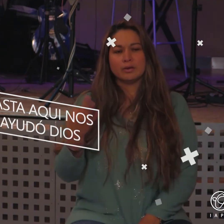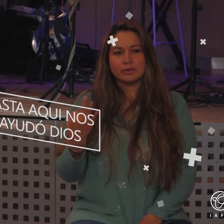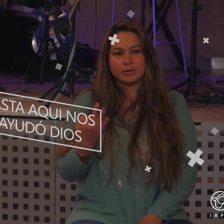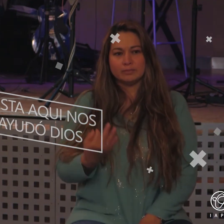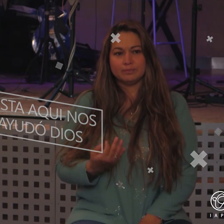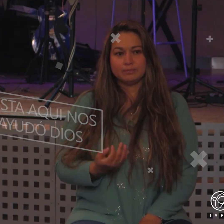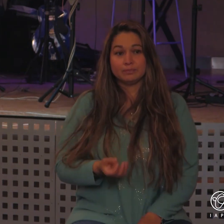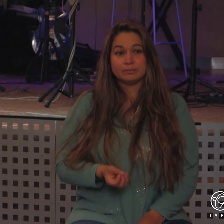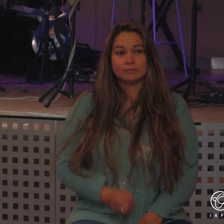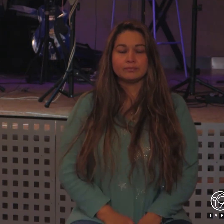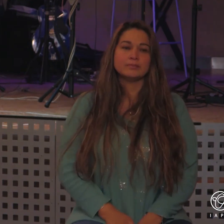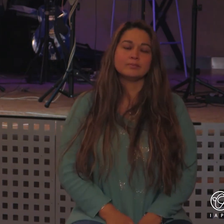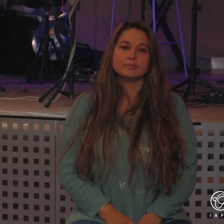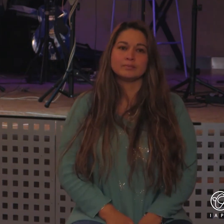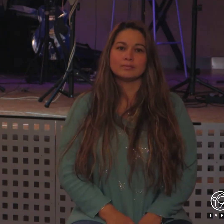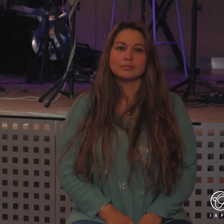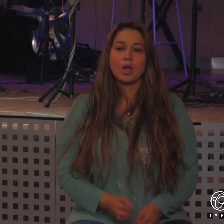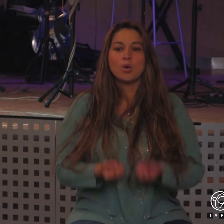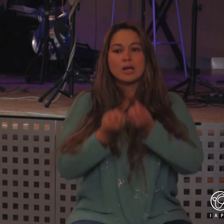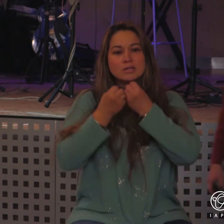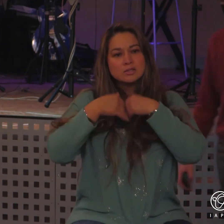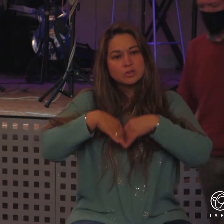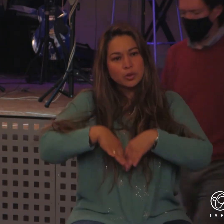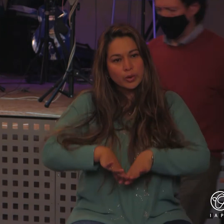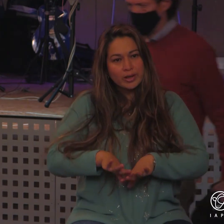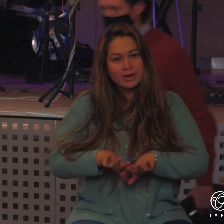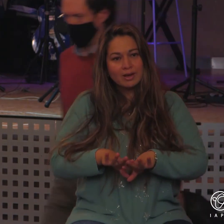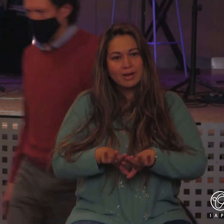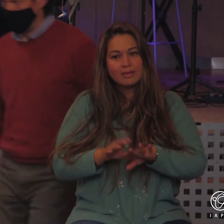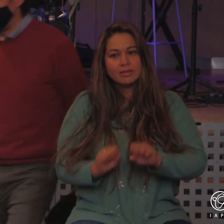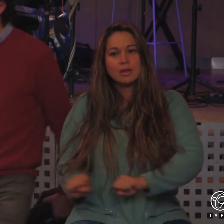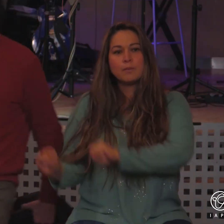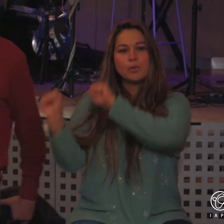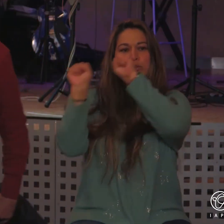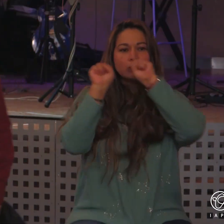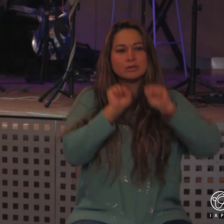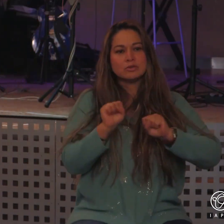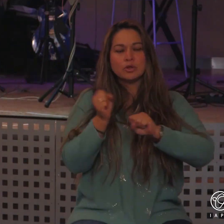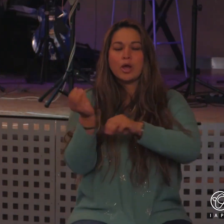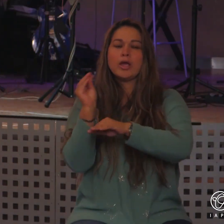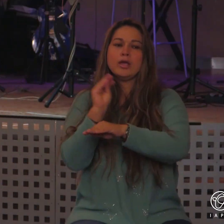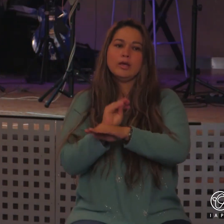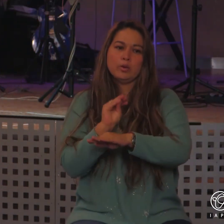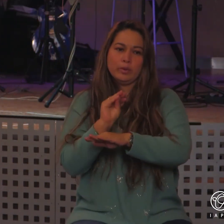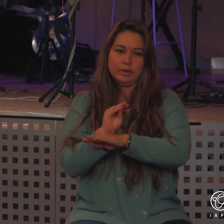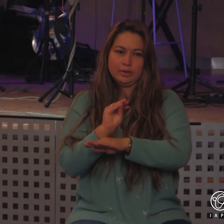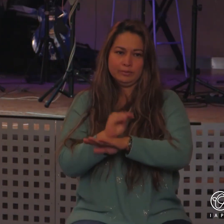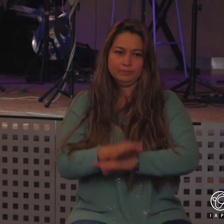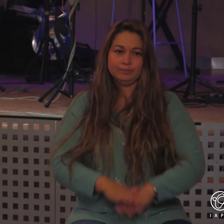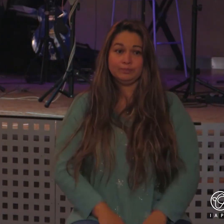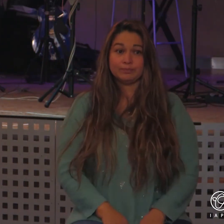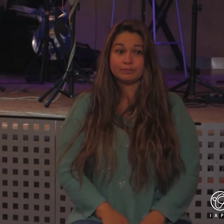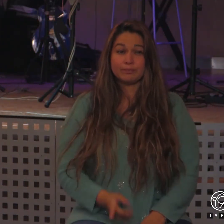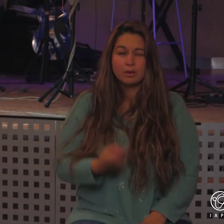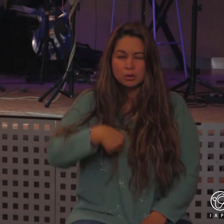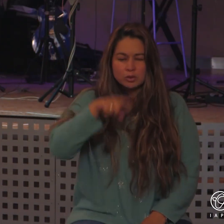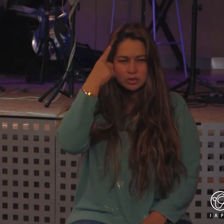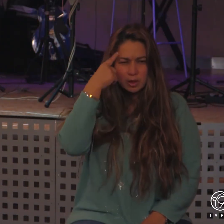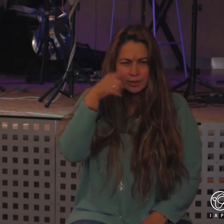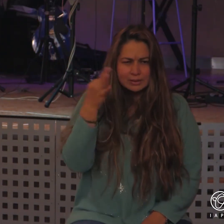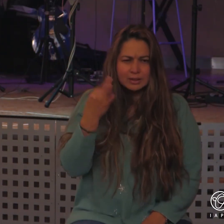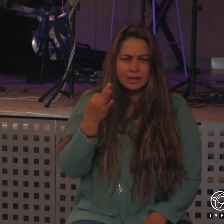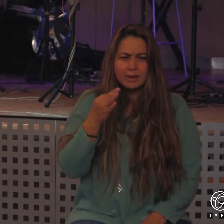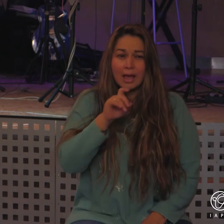plantearos una historia de protección y cuidado. Sabéis que las águilas